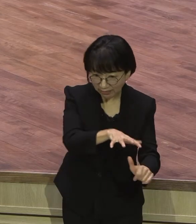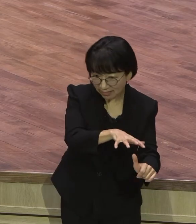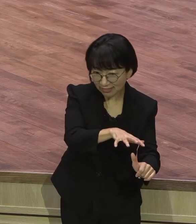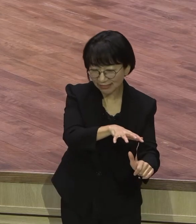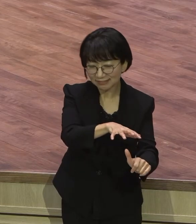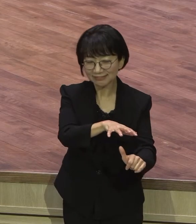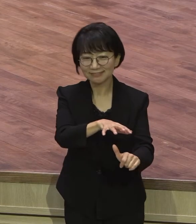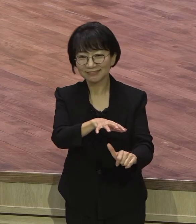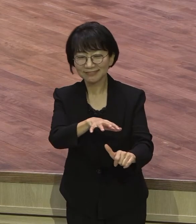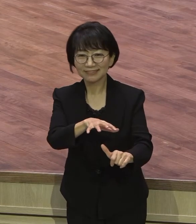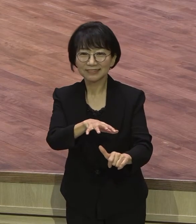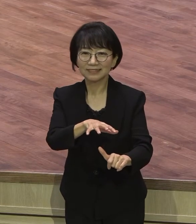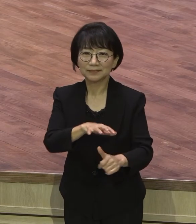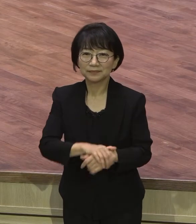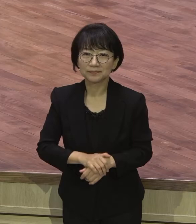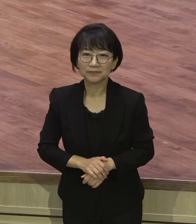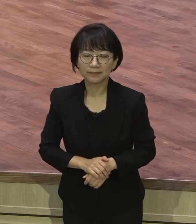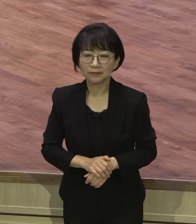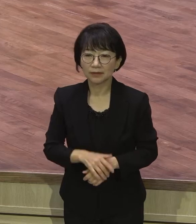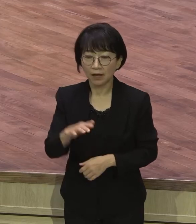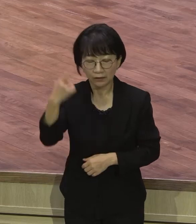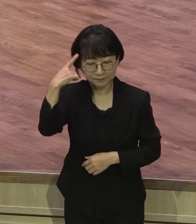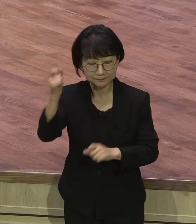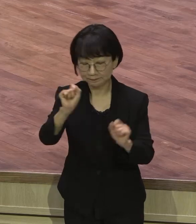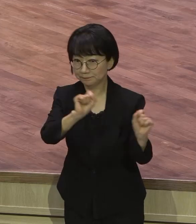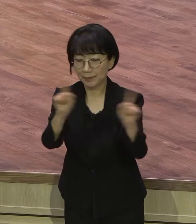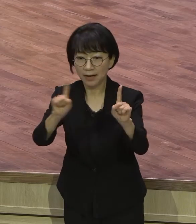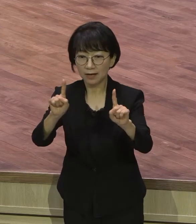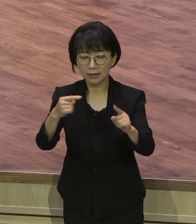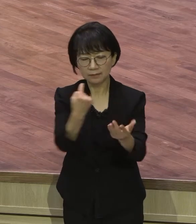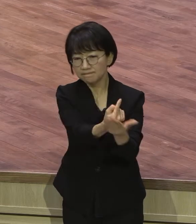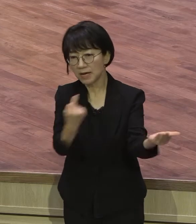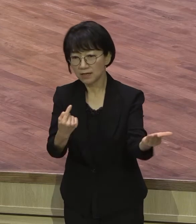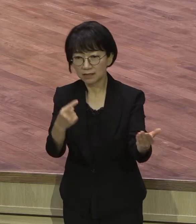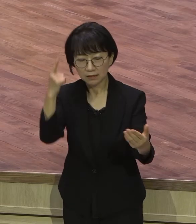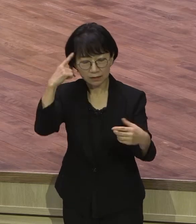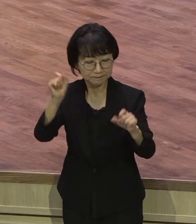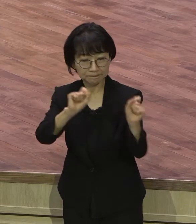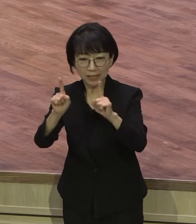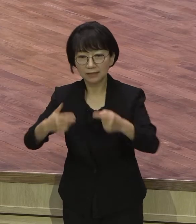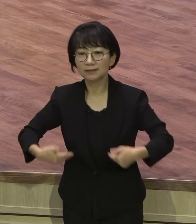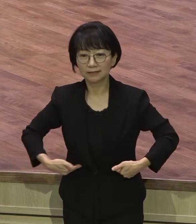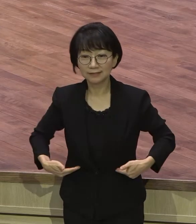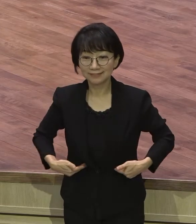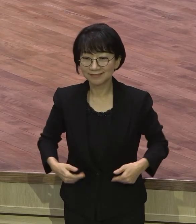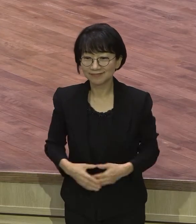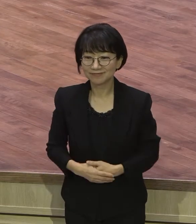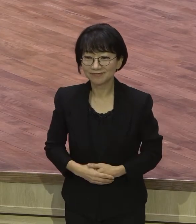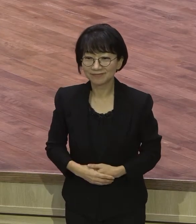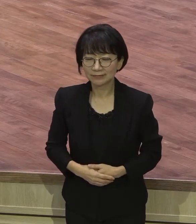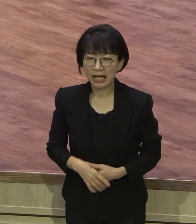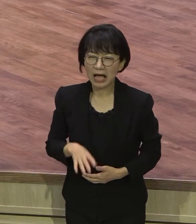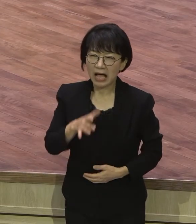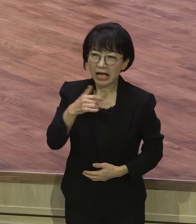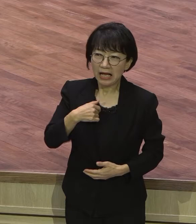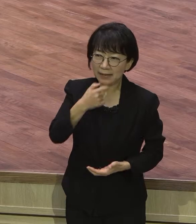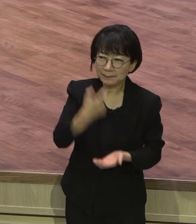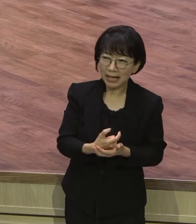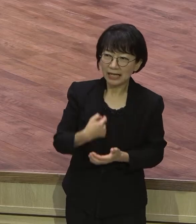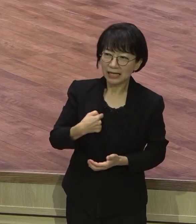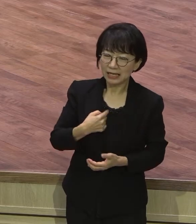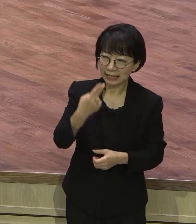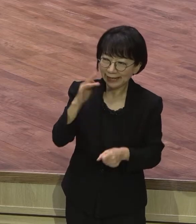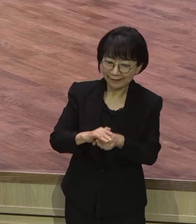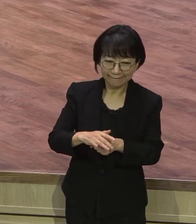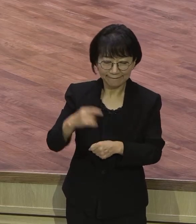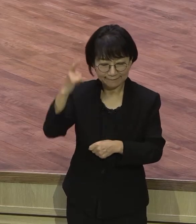계속해서 여러분 속속 빨리 정신 바짝 차려요. 아, 내가 속았구나.